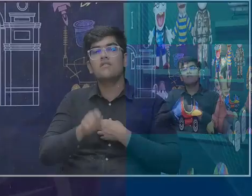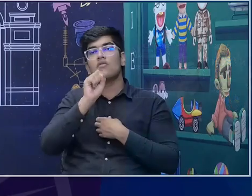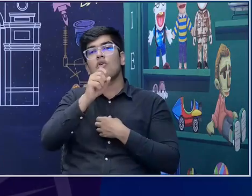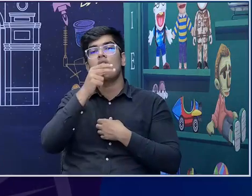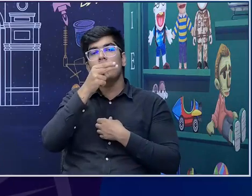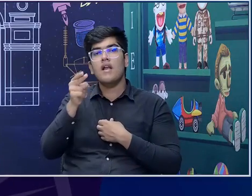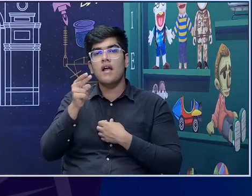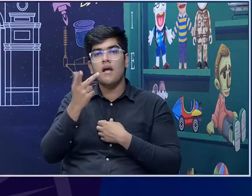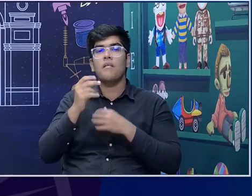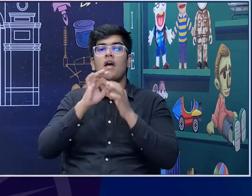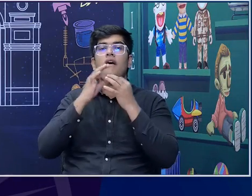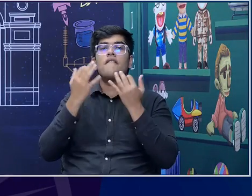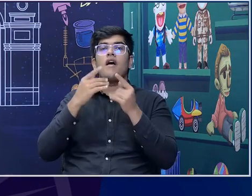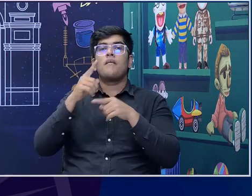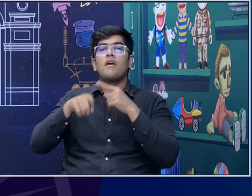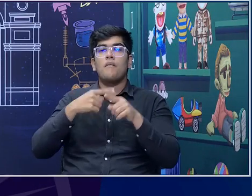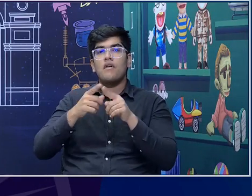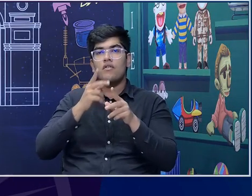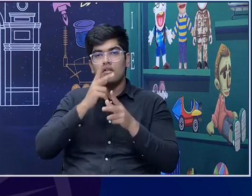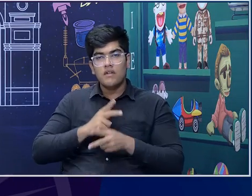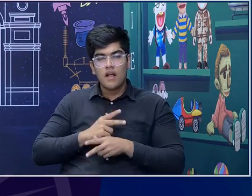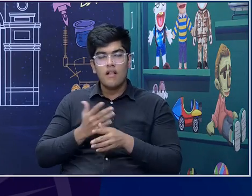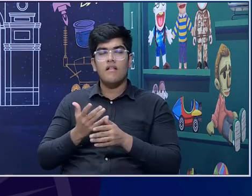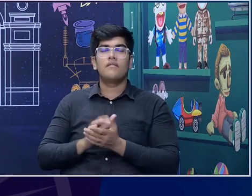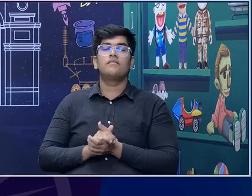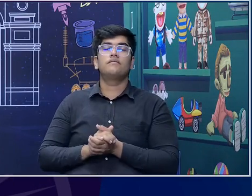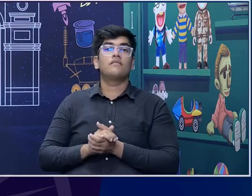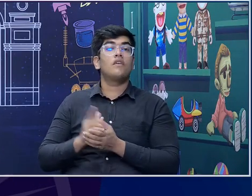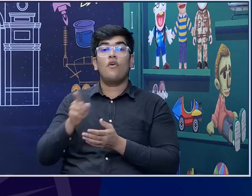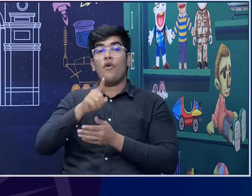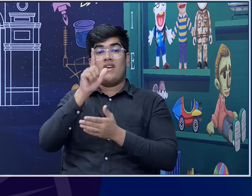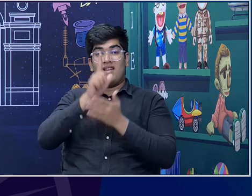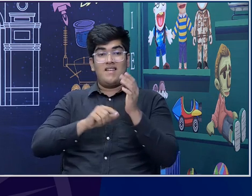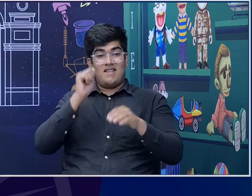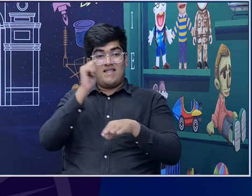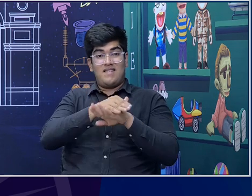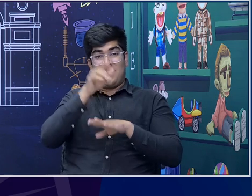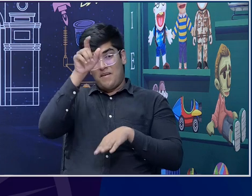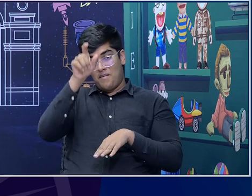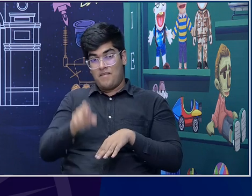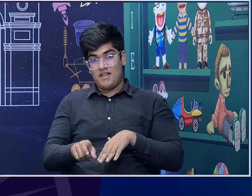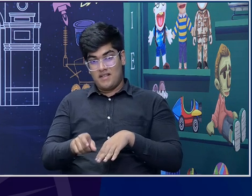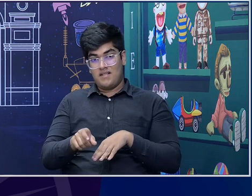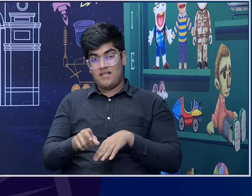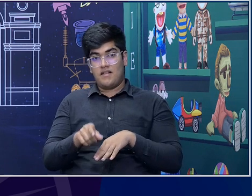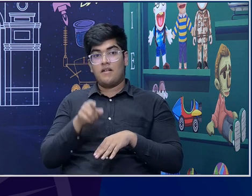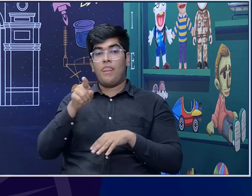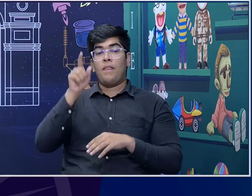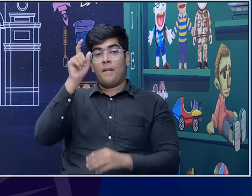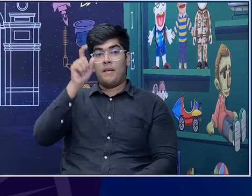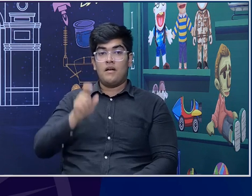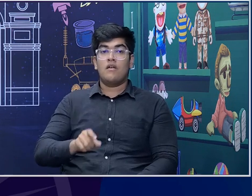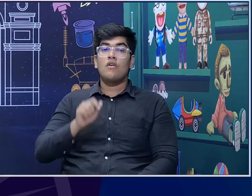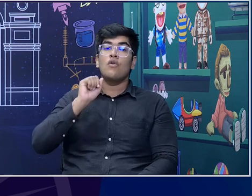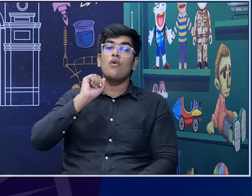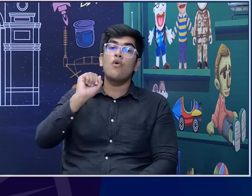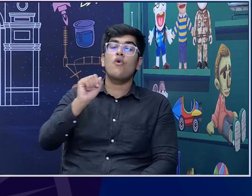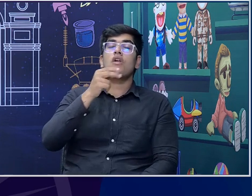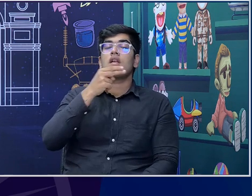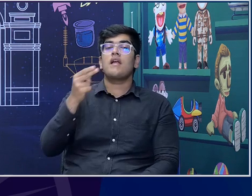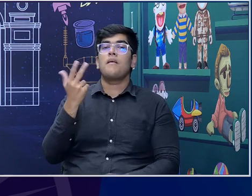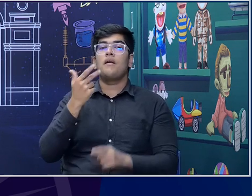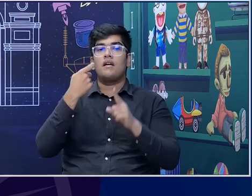उनके परिवार के बारे में बताईए मा वो सबसे पहले जो हमारे डाकियां है उनका शुब नाम है